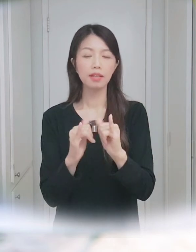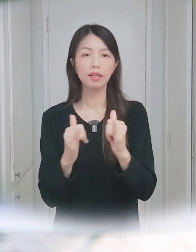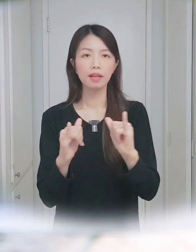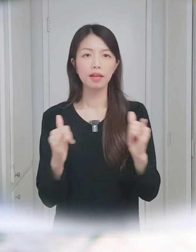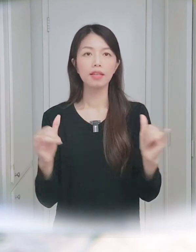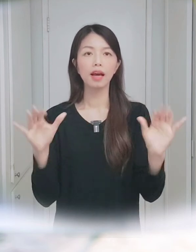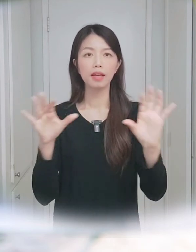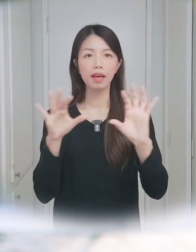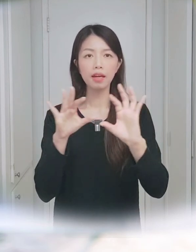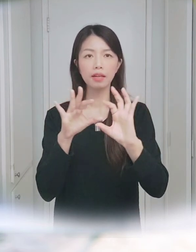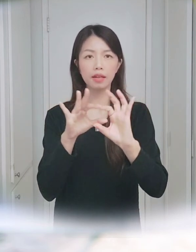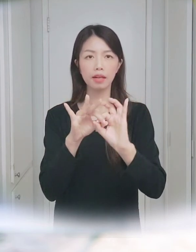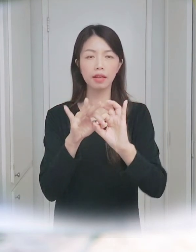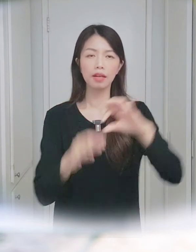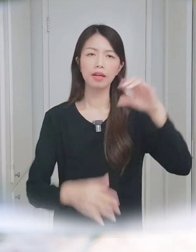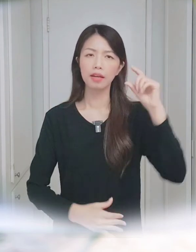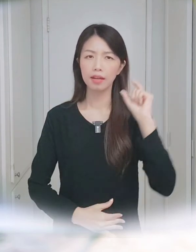약한 자의